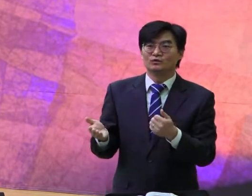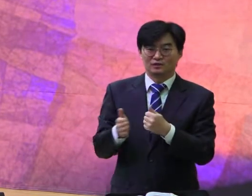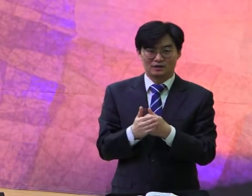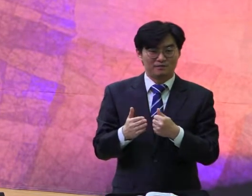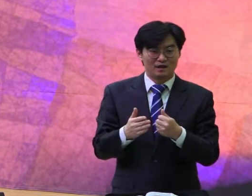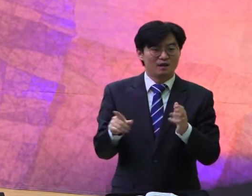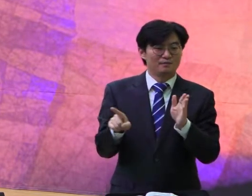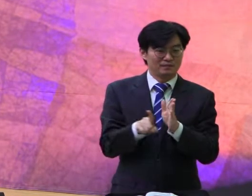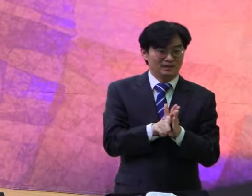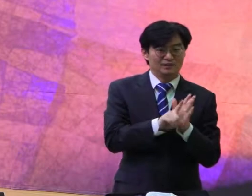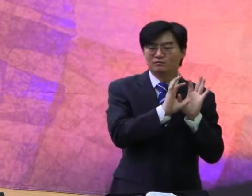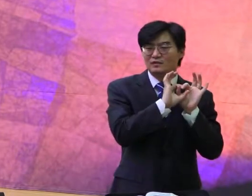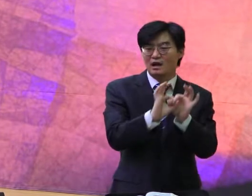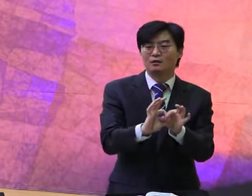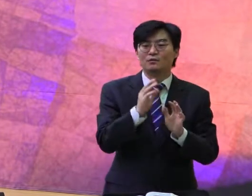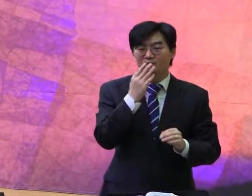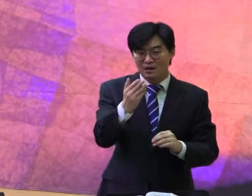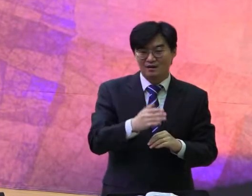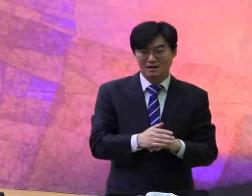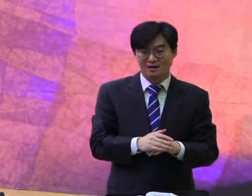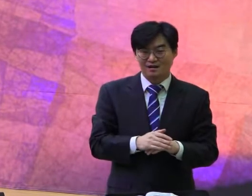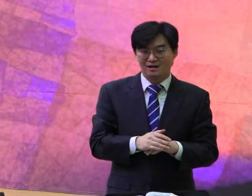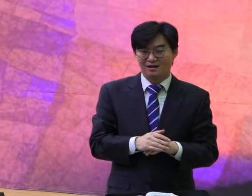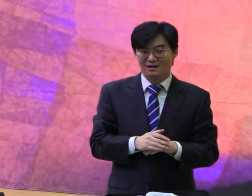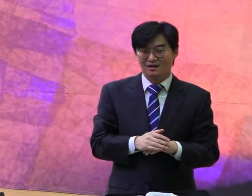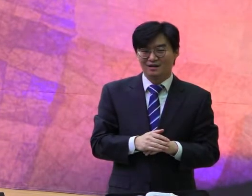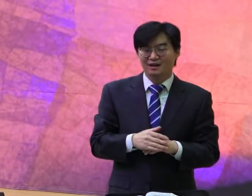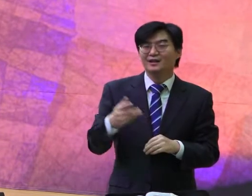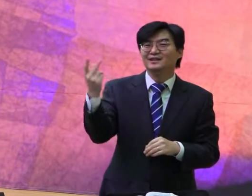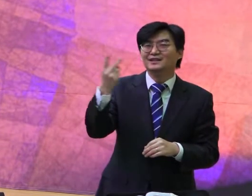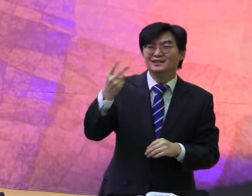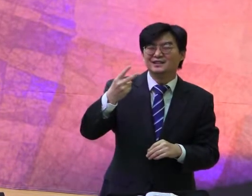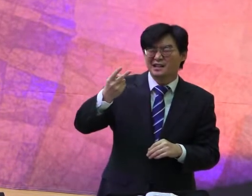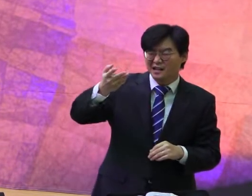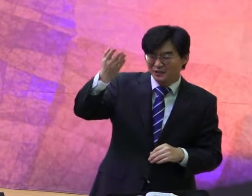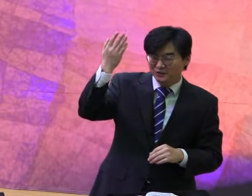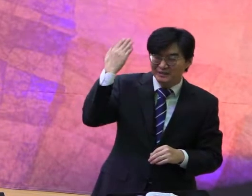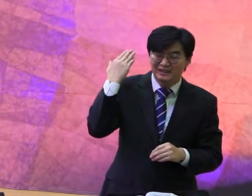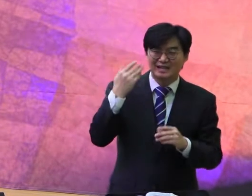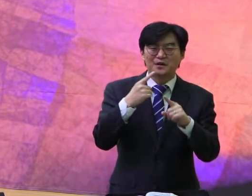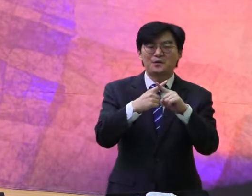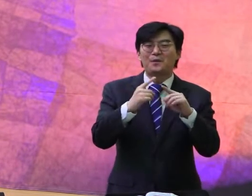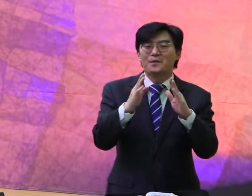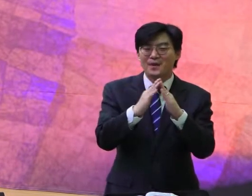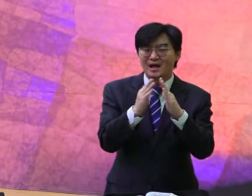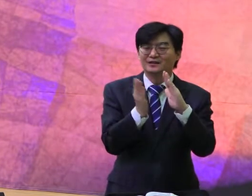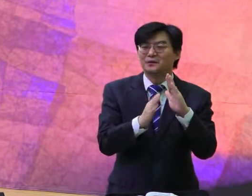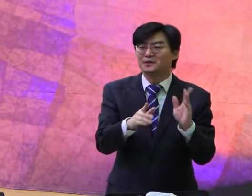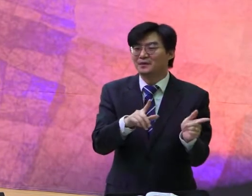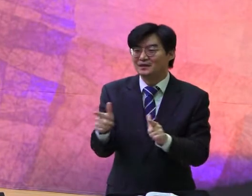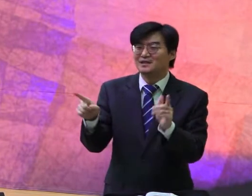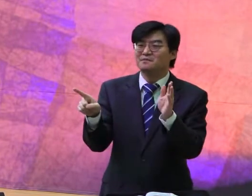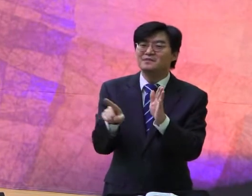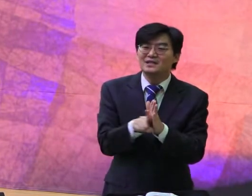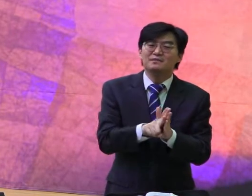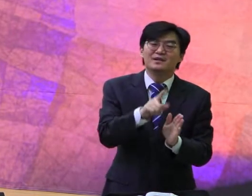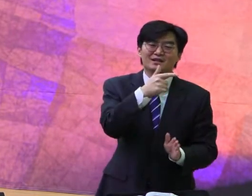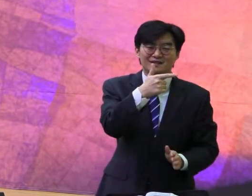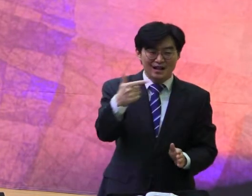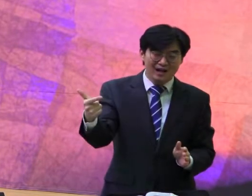그리스도인들의 신앙이 얼마나 강렬했을 것이고 얼마나 살아있었을까 하는 것을 생각한 것입니다.